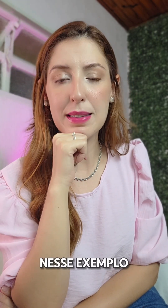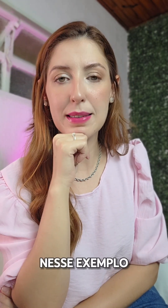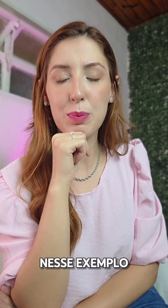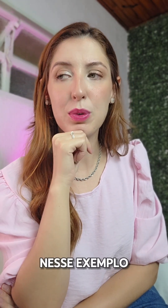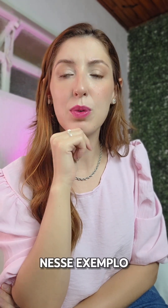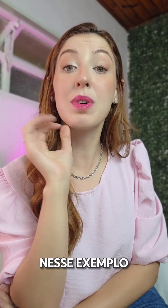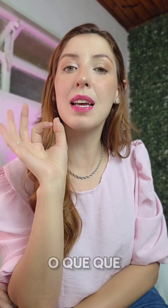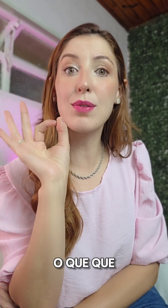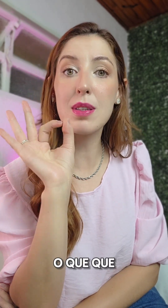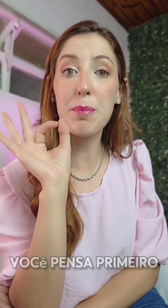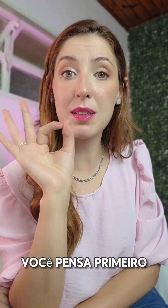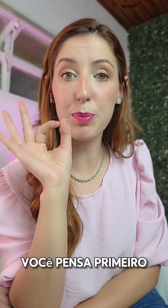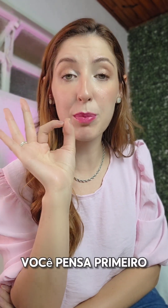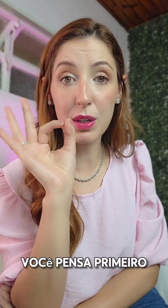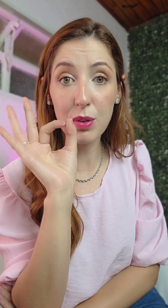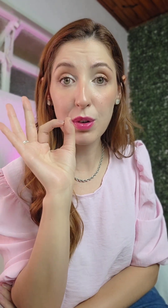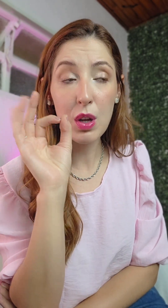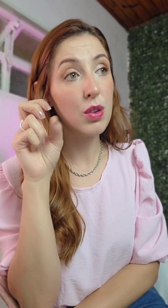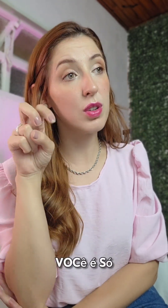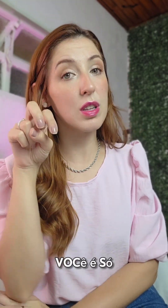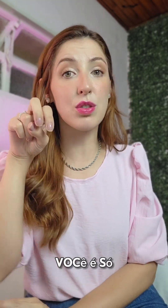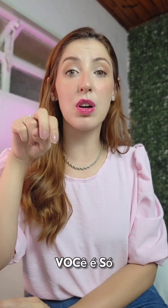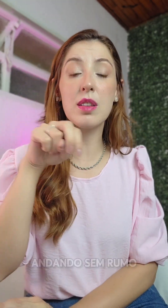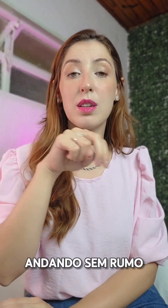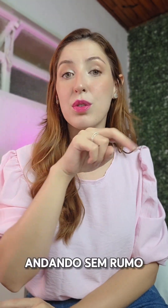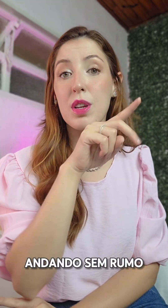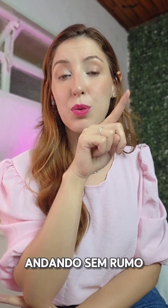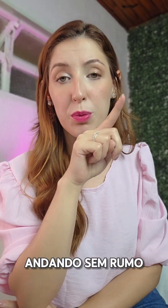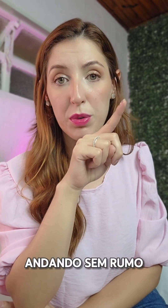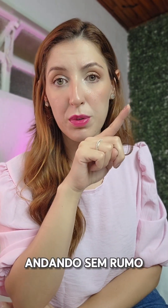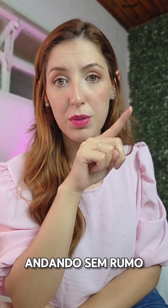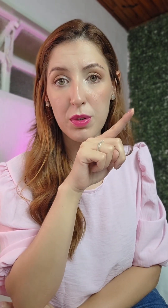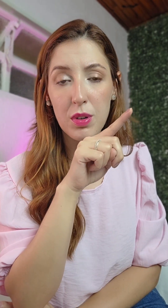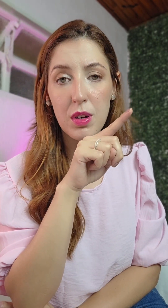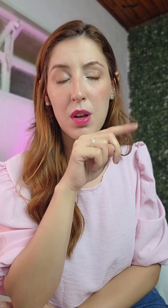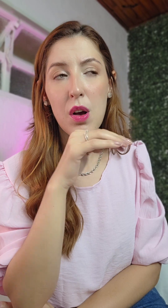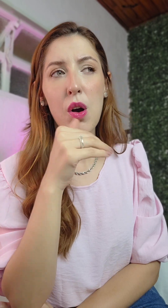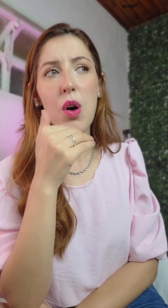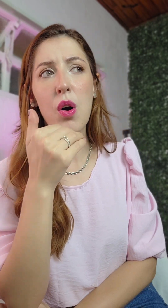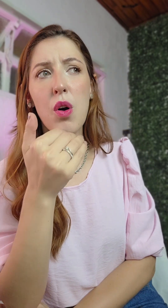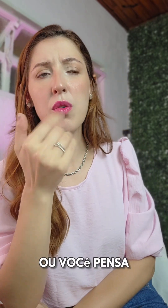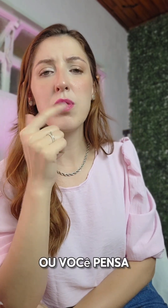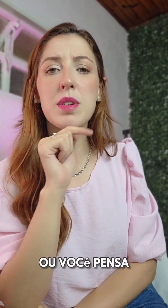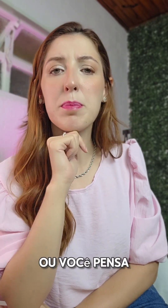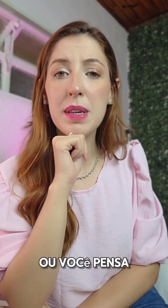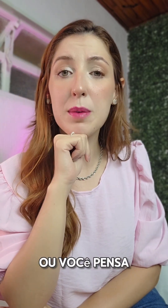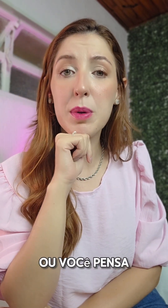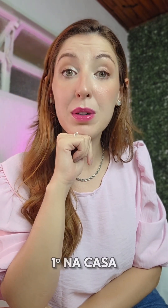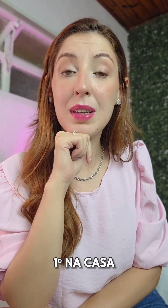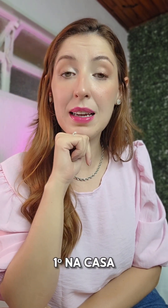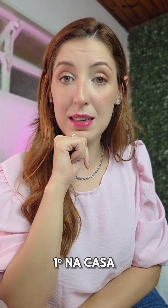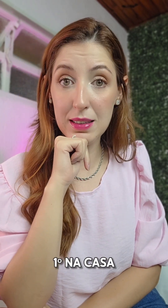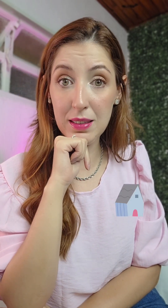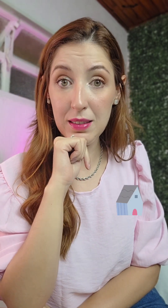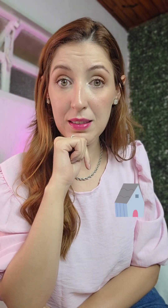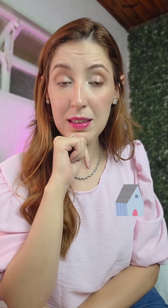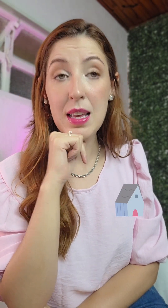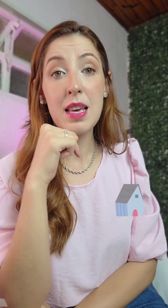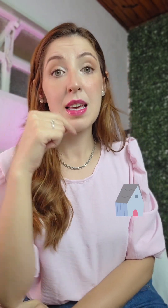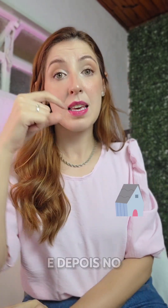exemplo, o que você pensa primeiro? Você só andando sem rumo? Ou você pensa primeiro na casa e